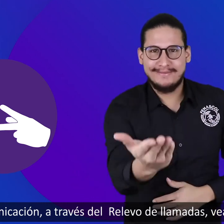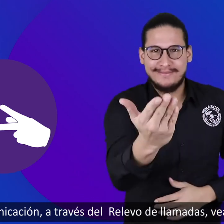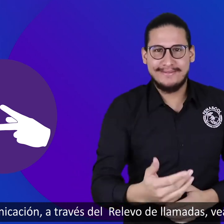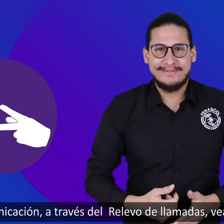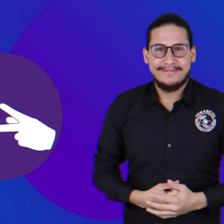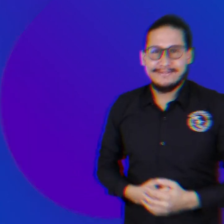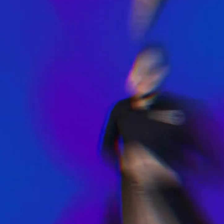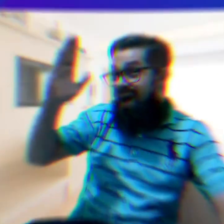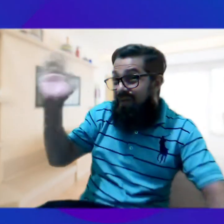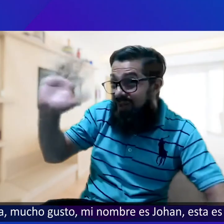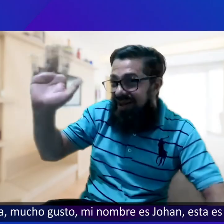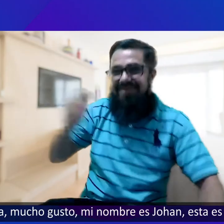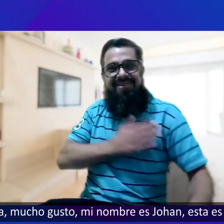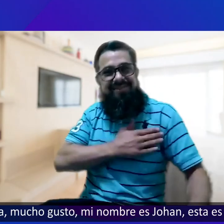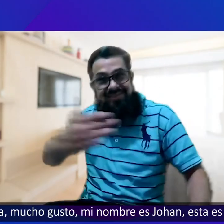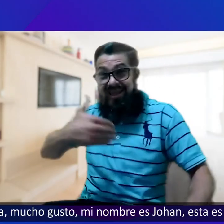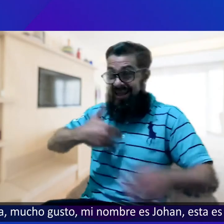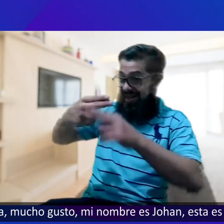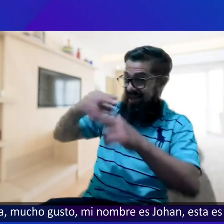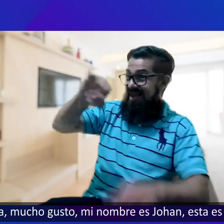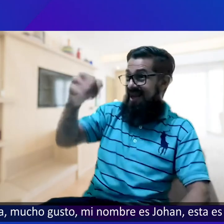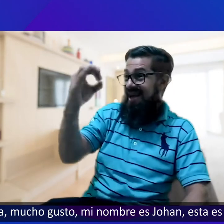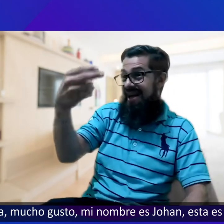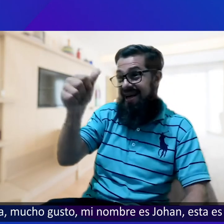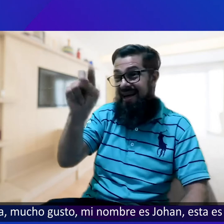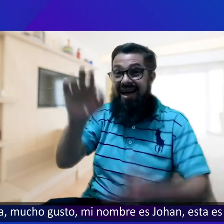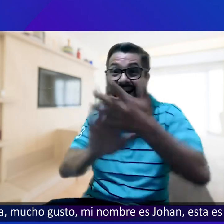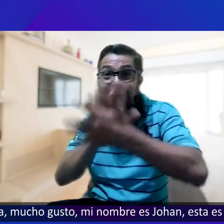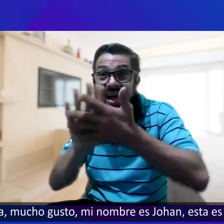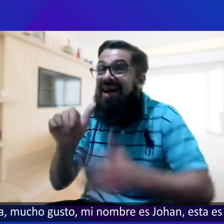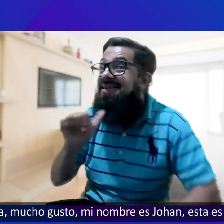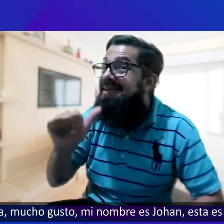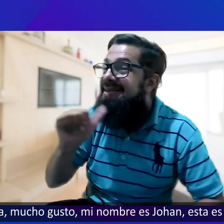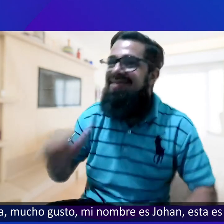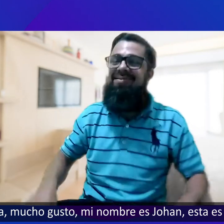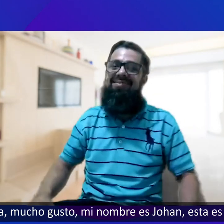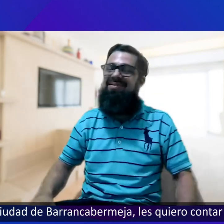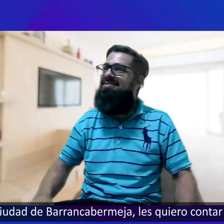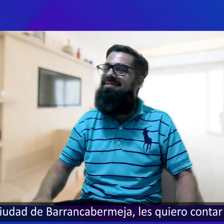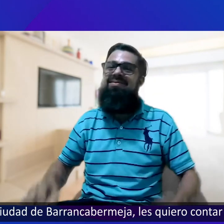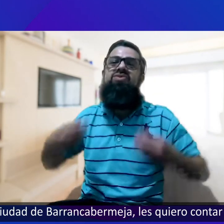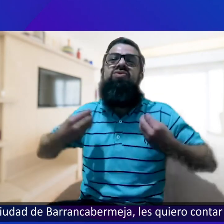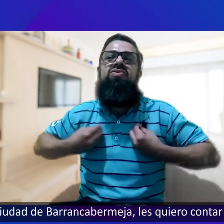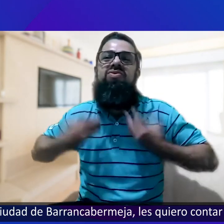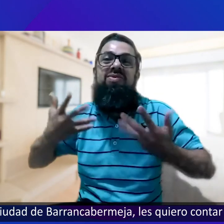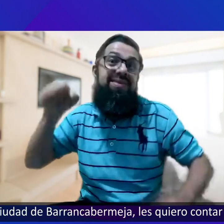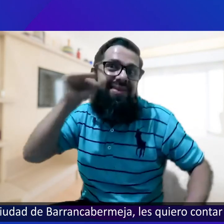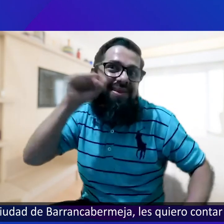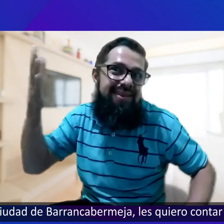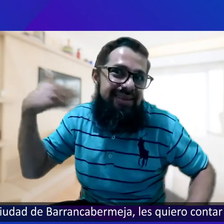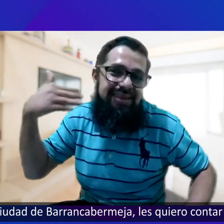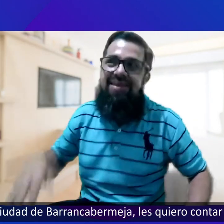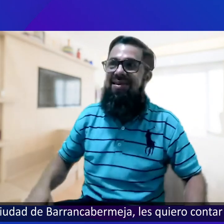¡Veamos! Hola, hola, mucho gusto. Mi nombre es Johan, esta es mi seña. Vivo en la ciudad de